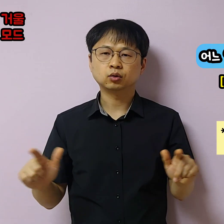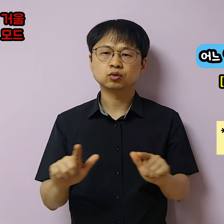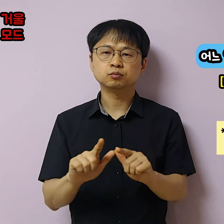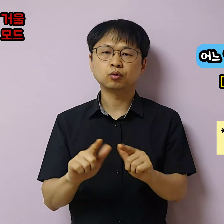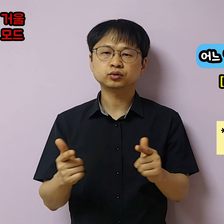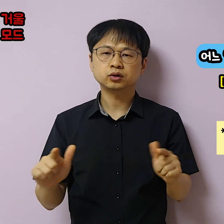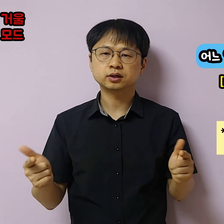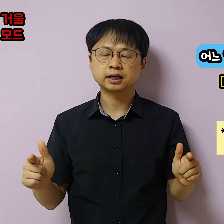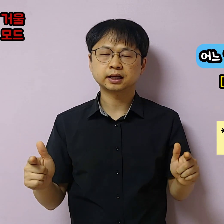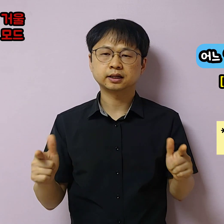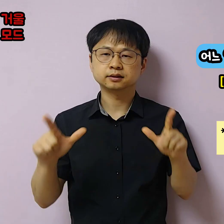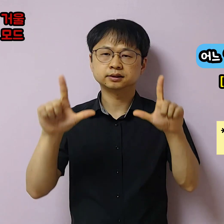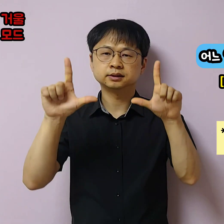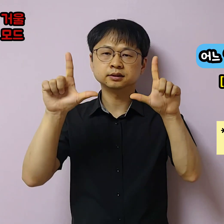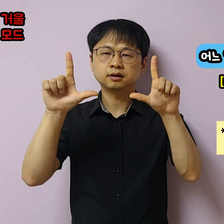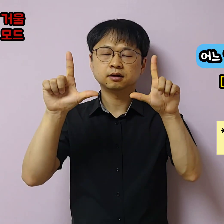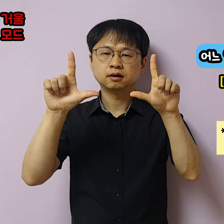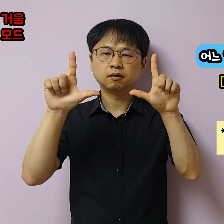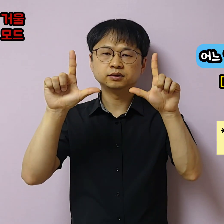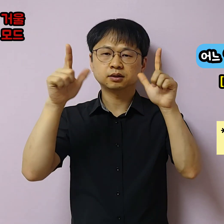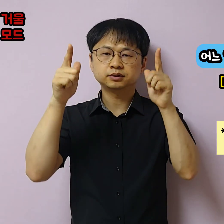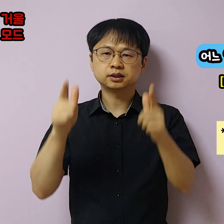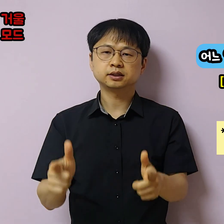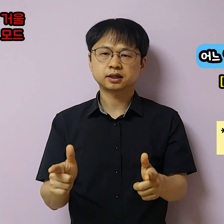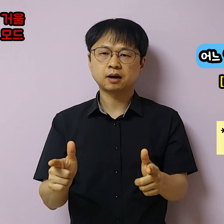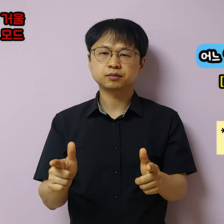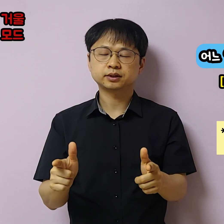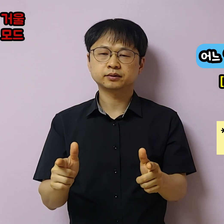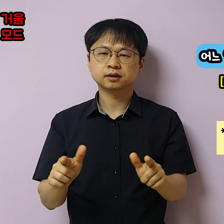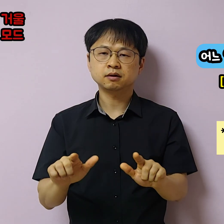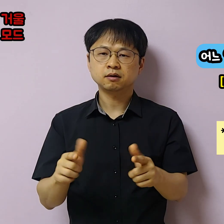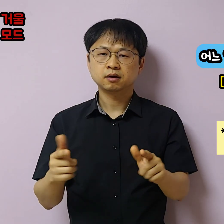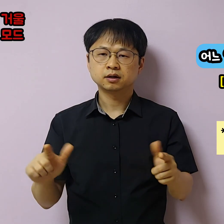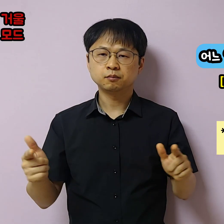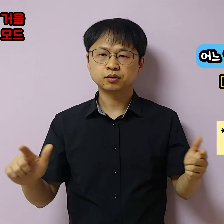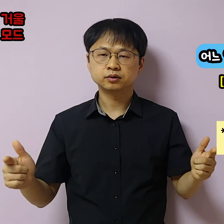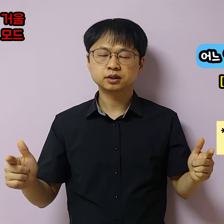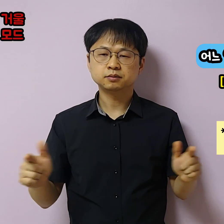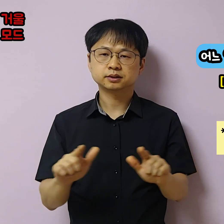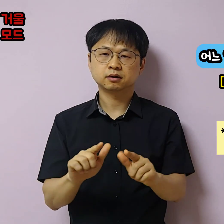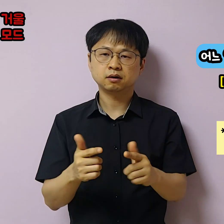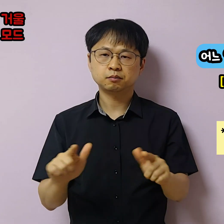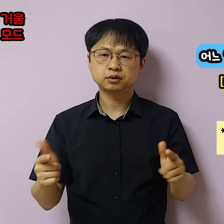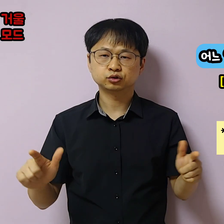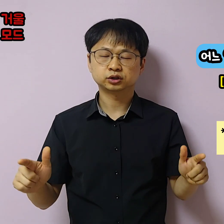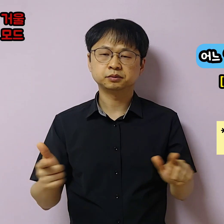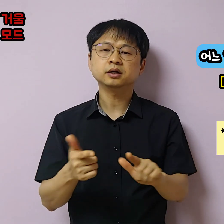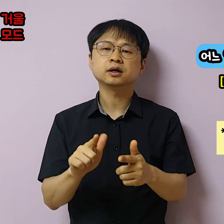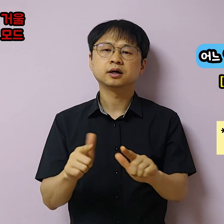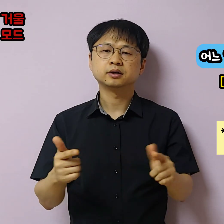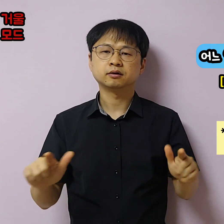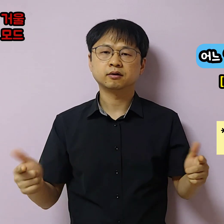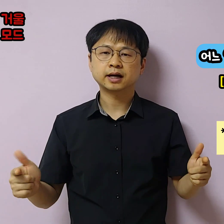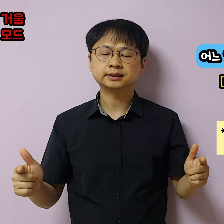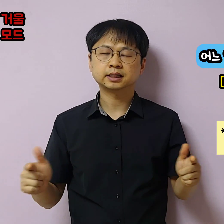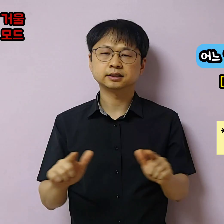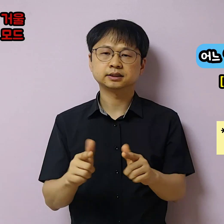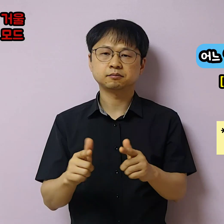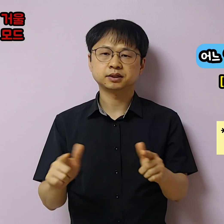혹은 복수형을 나타내는 것은 엄지검지를 이렇게 앞으로 세워서 옆으로 흔들면서 벌려주시면 여러 가지라는 뜻이 됩니다.